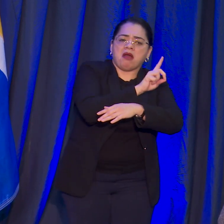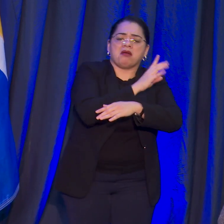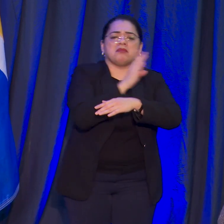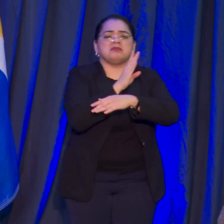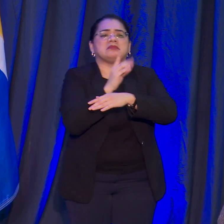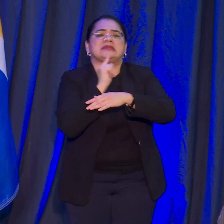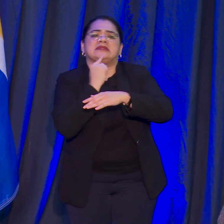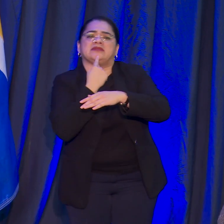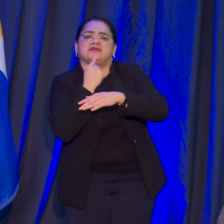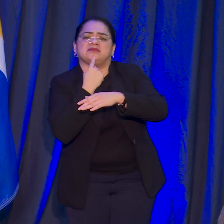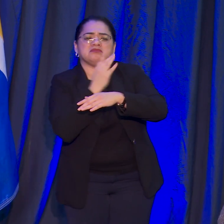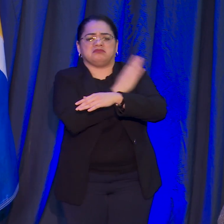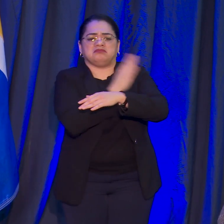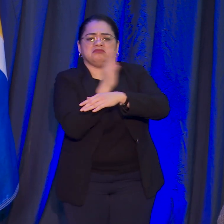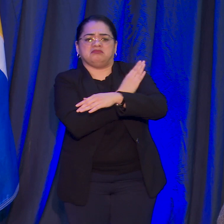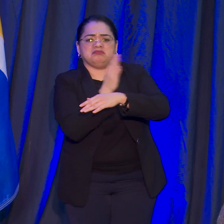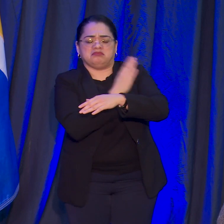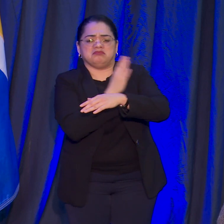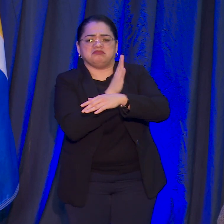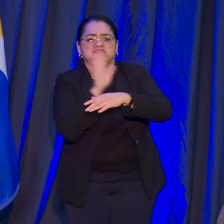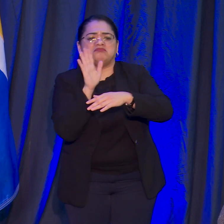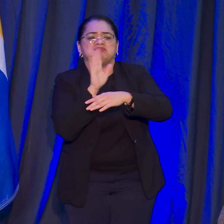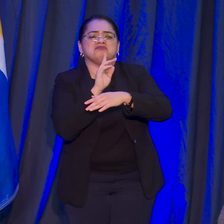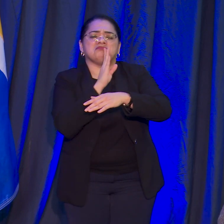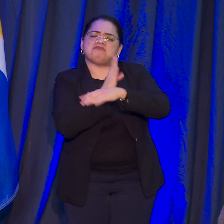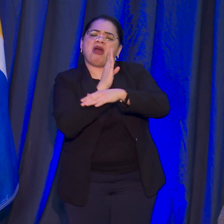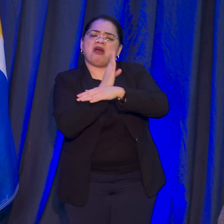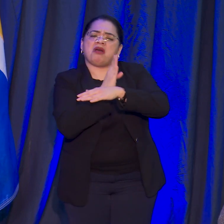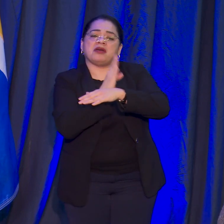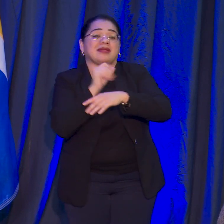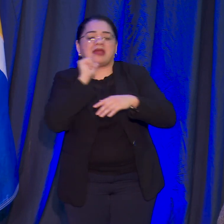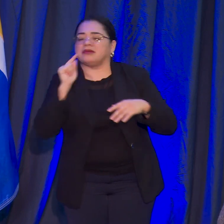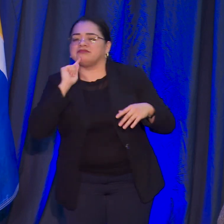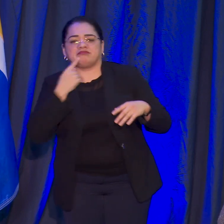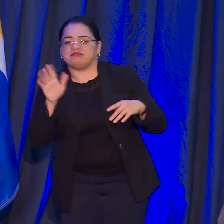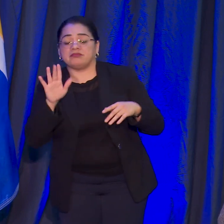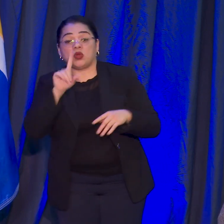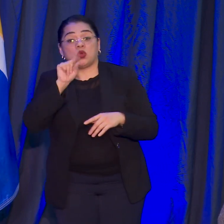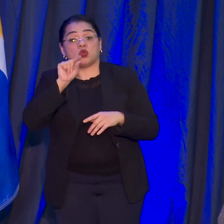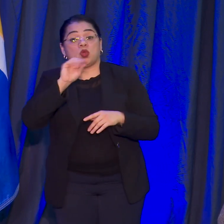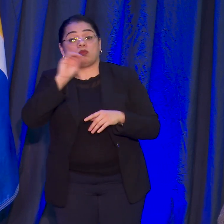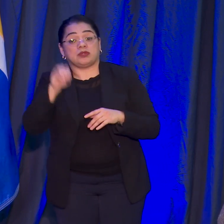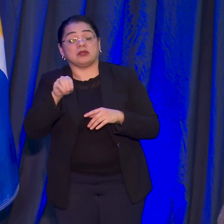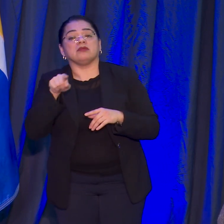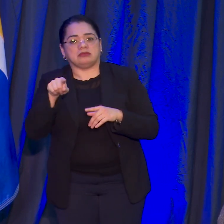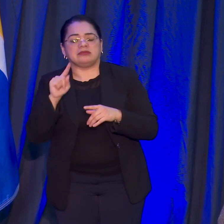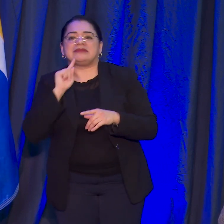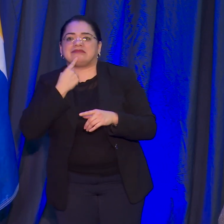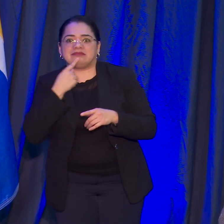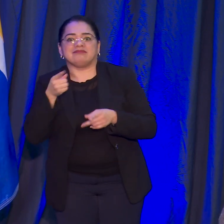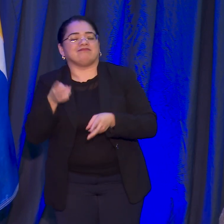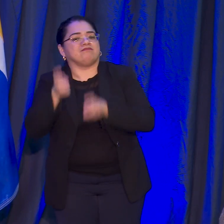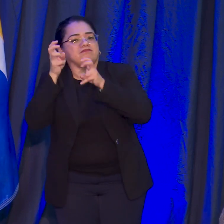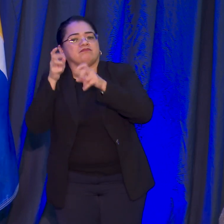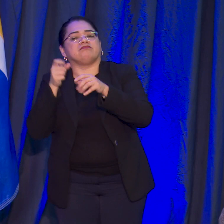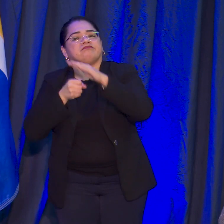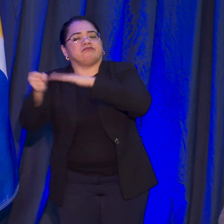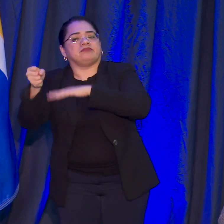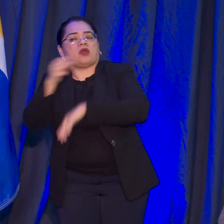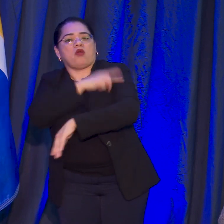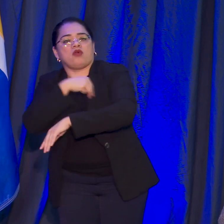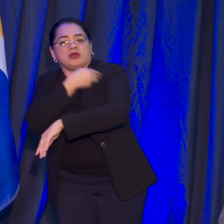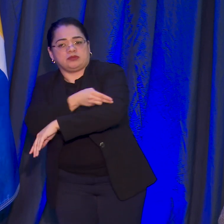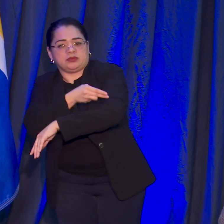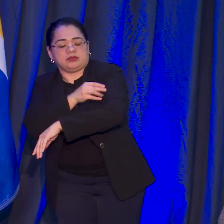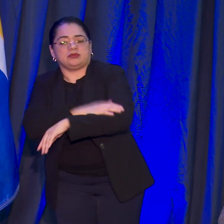los infectados tendrá una enfermedad más grave y puede requerir hasta hospitalización. Y aproximadamente el 5% de los casos